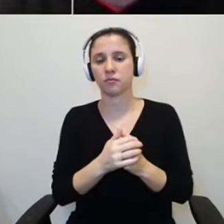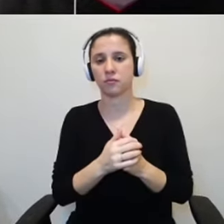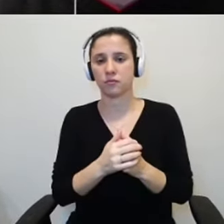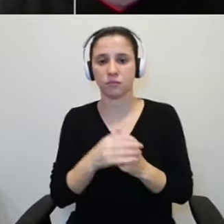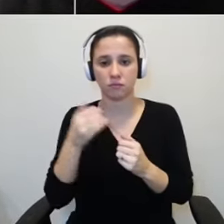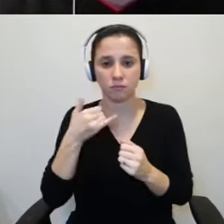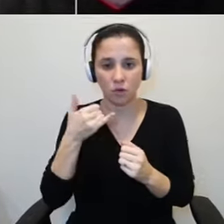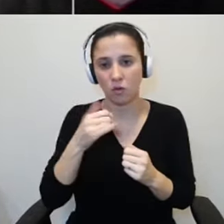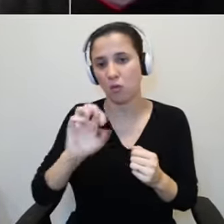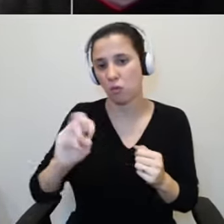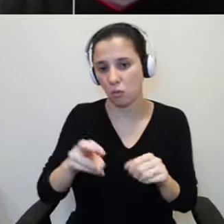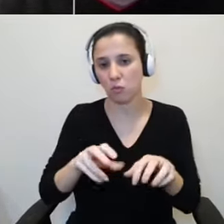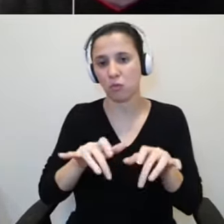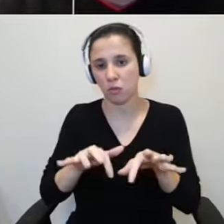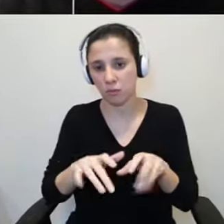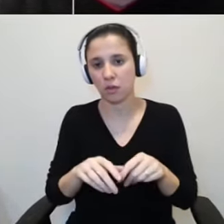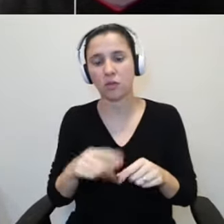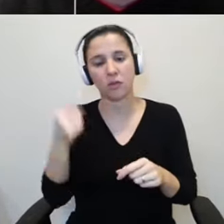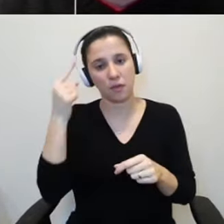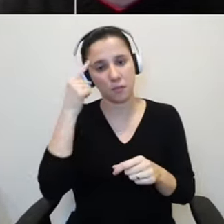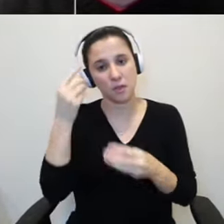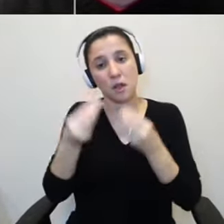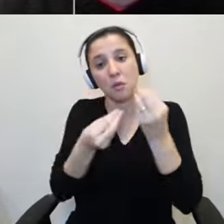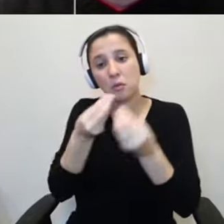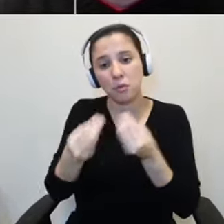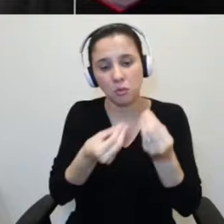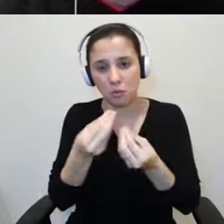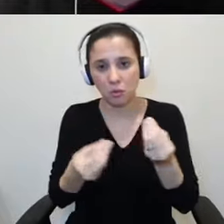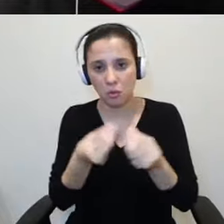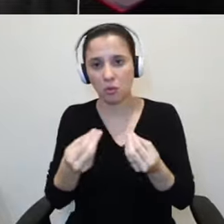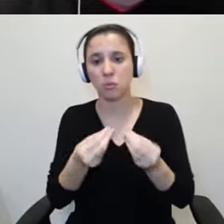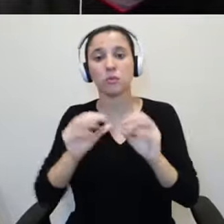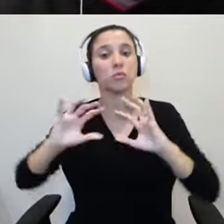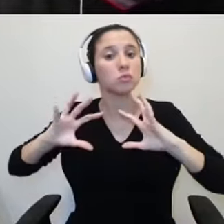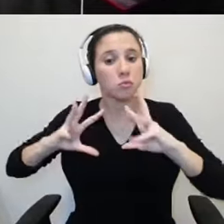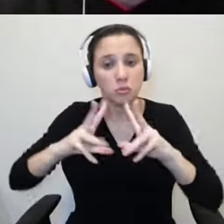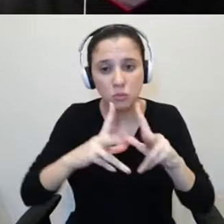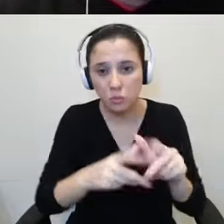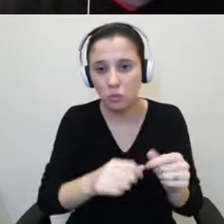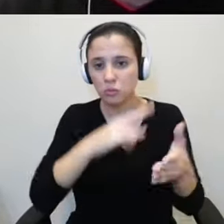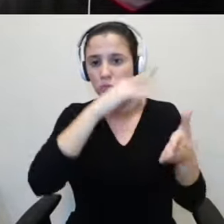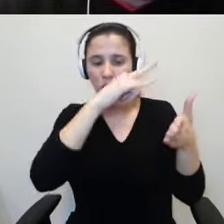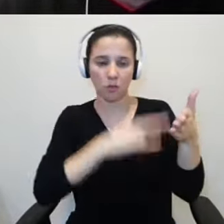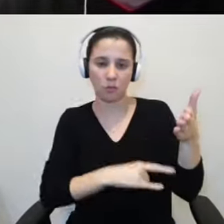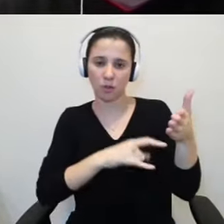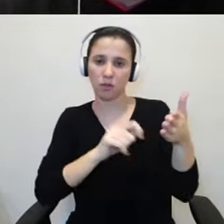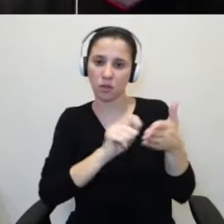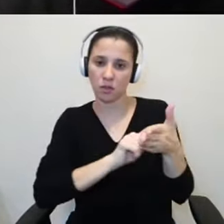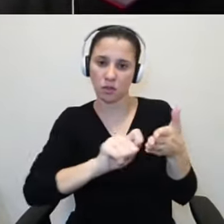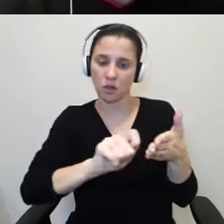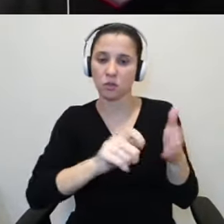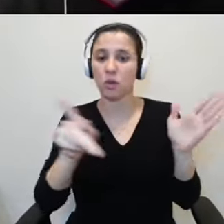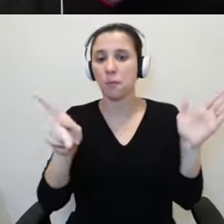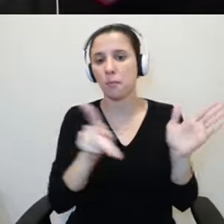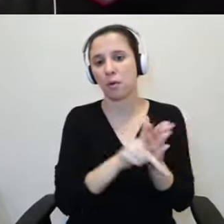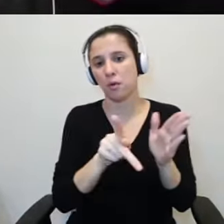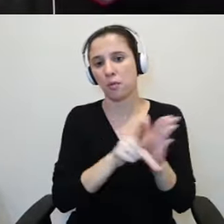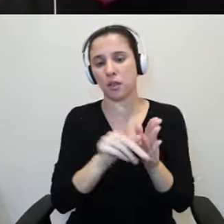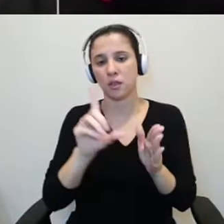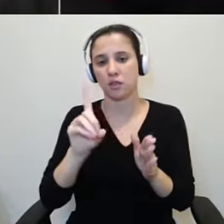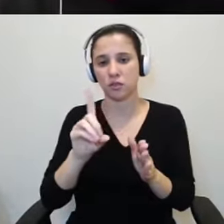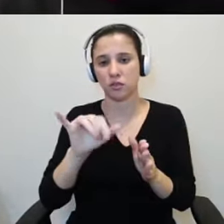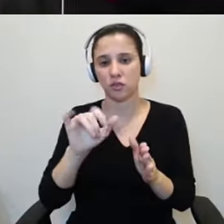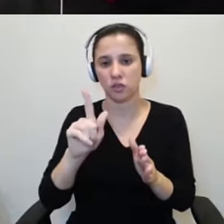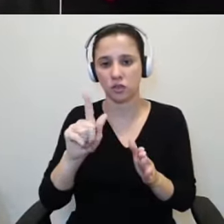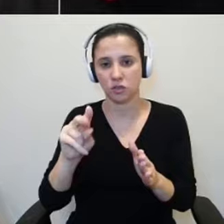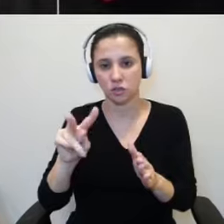vocês. Então, todos os documentos estão fluindo de maneira digital a partir de agora. Aulas no final de semana? Não, né, pessoal?